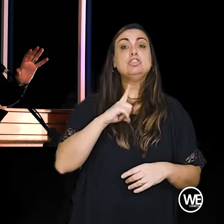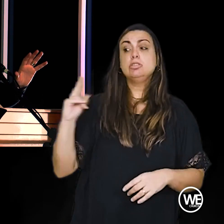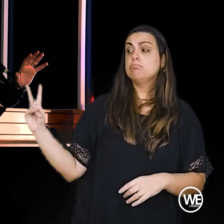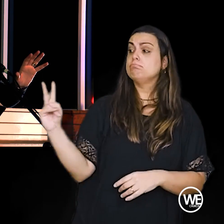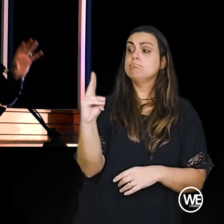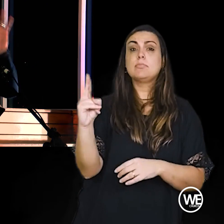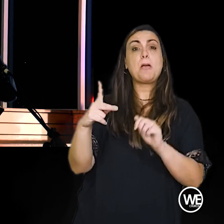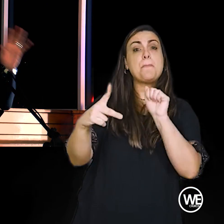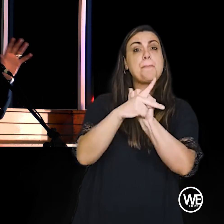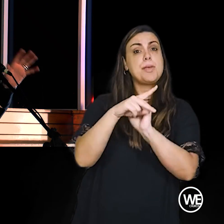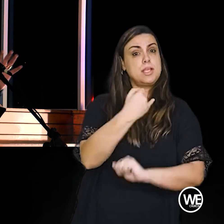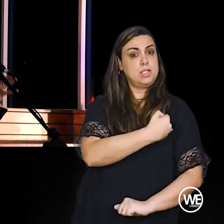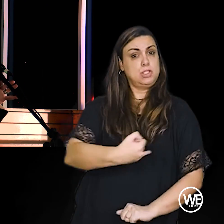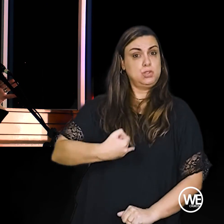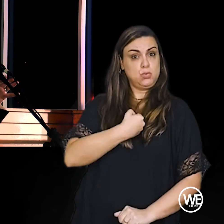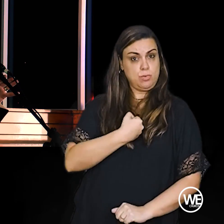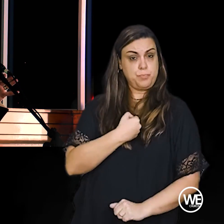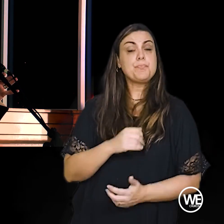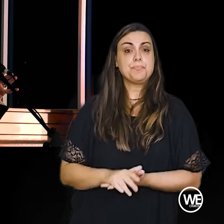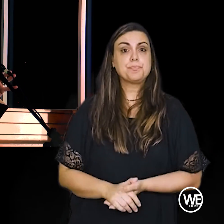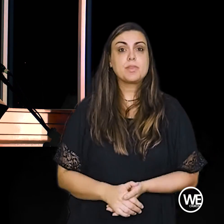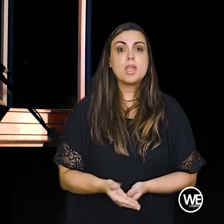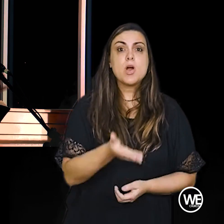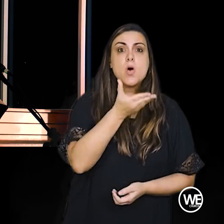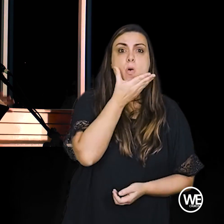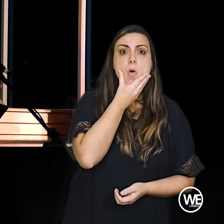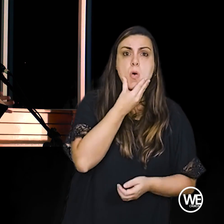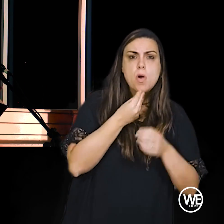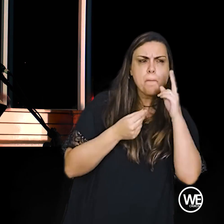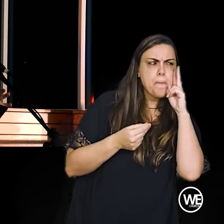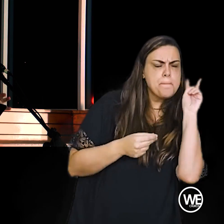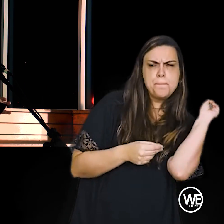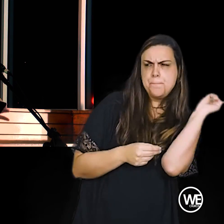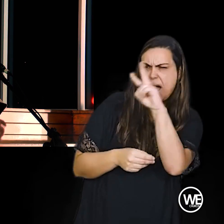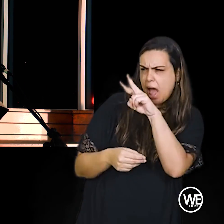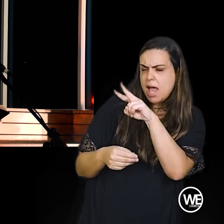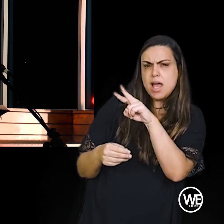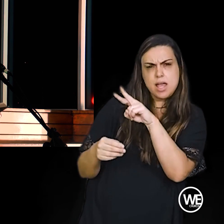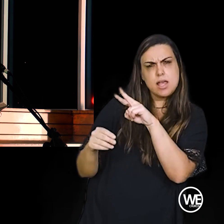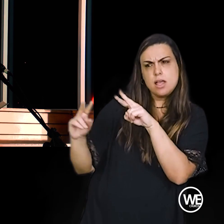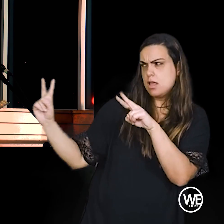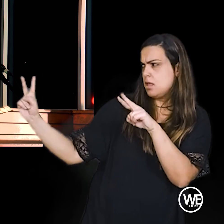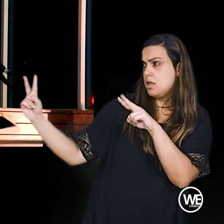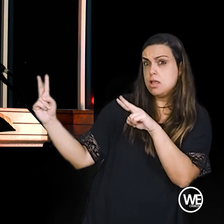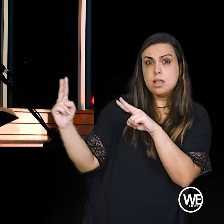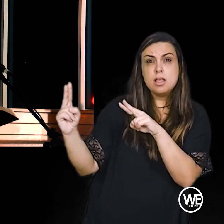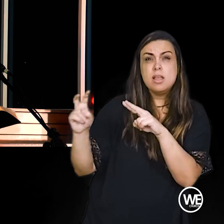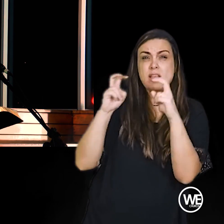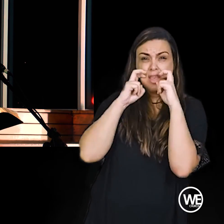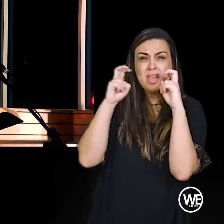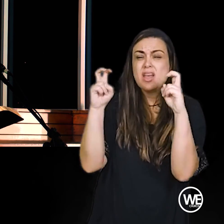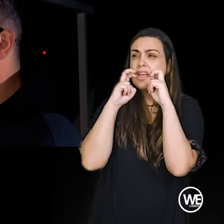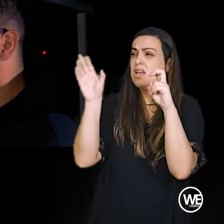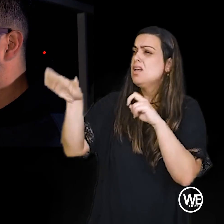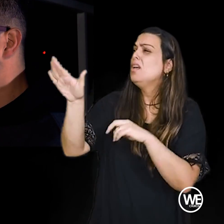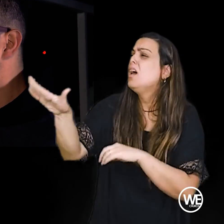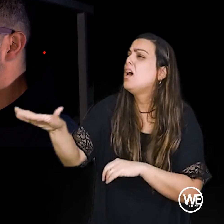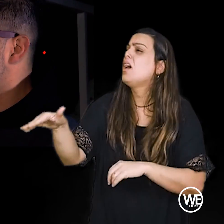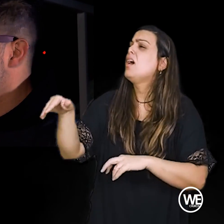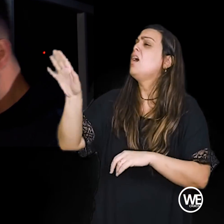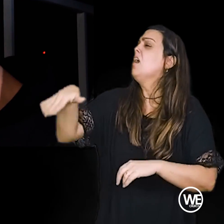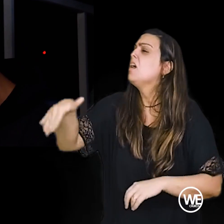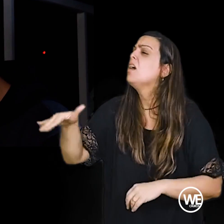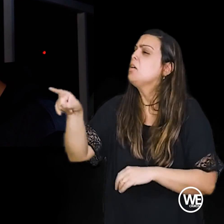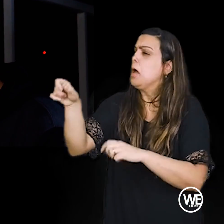passaram por ali. Quando esse homem se deparou com Pedro e João, ele gritou, pedindo esmola: